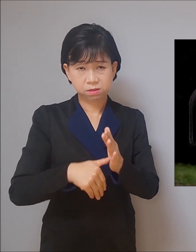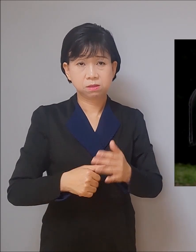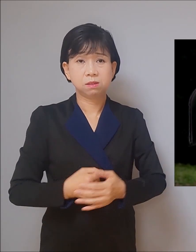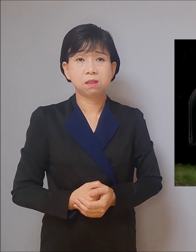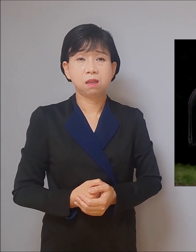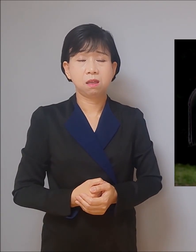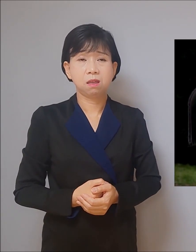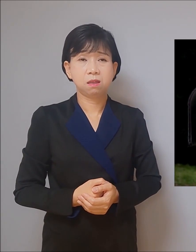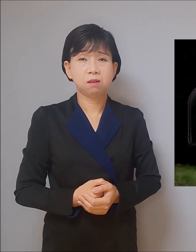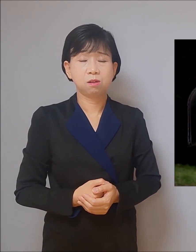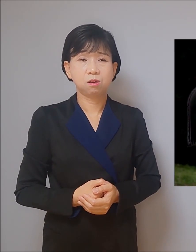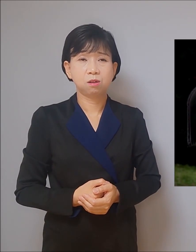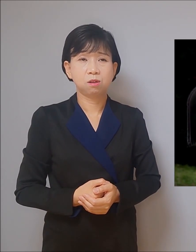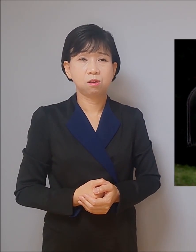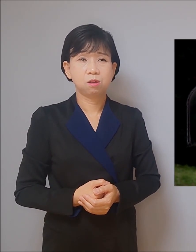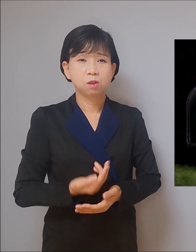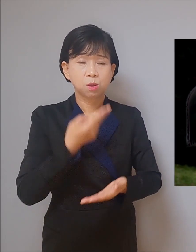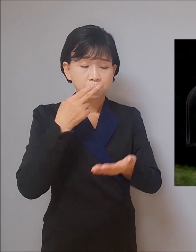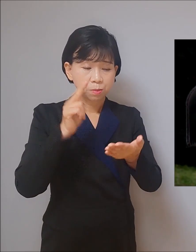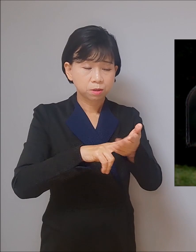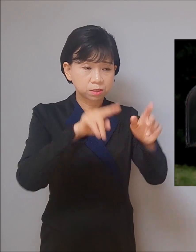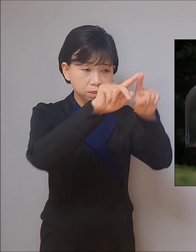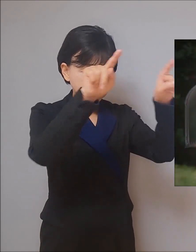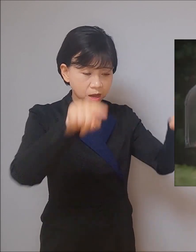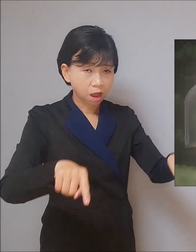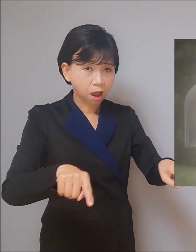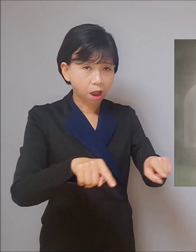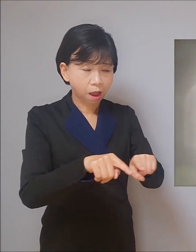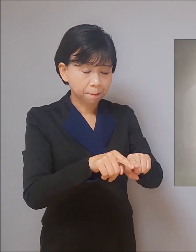비어있는 우편함을 확인할 때,